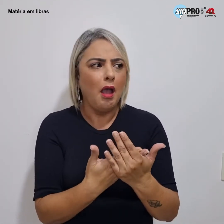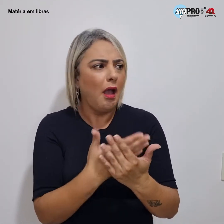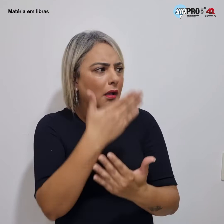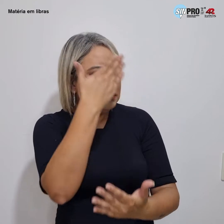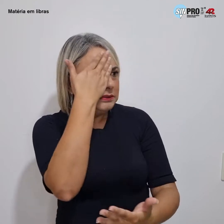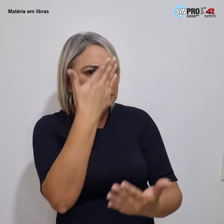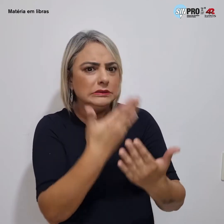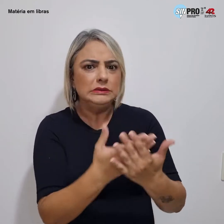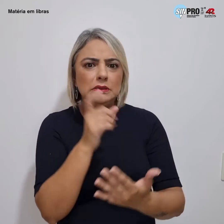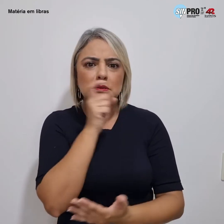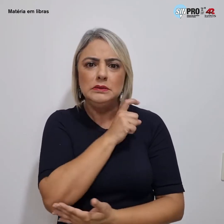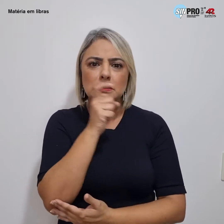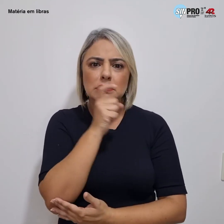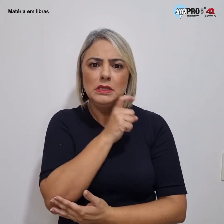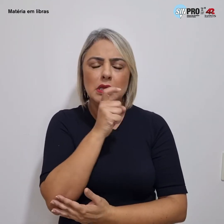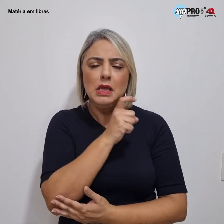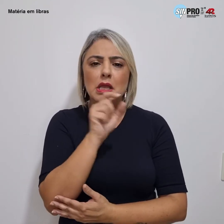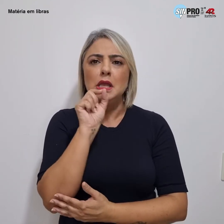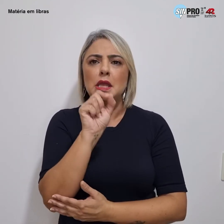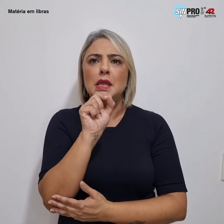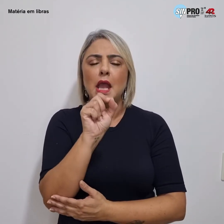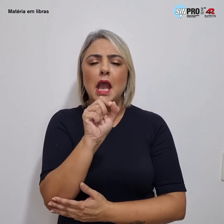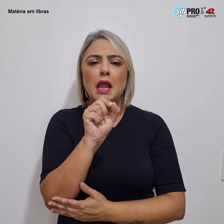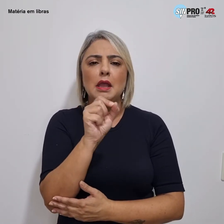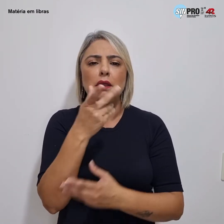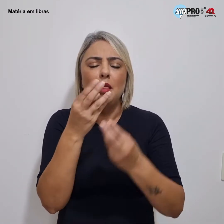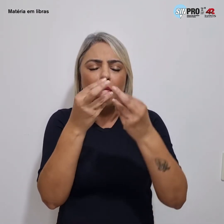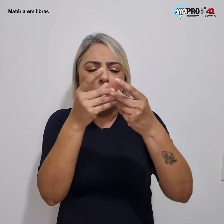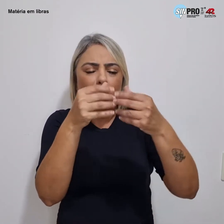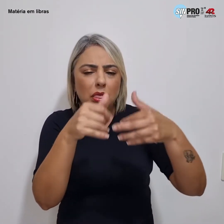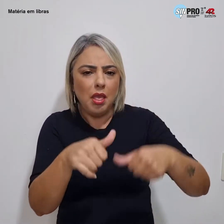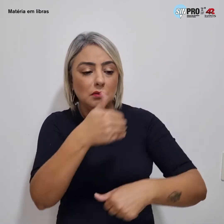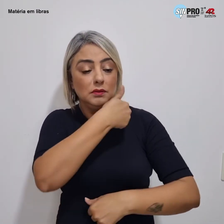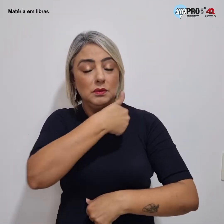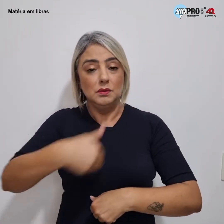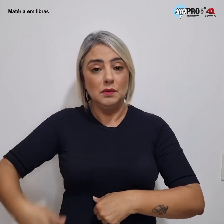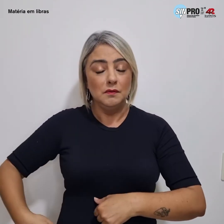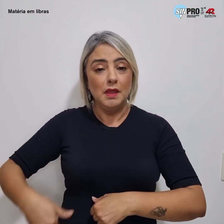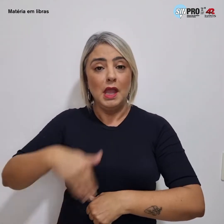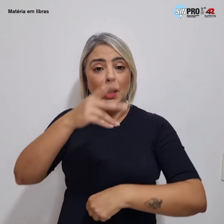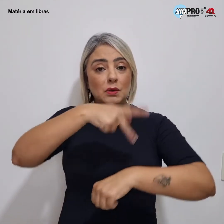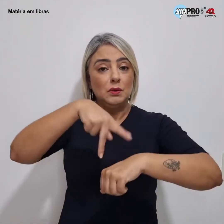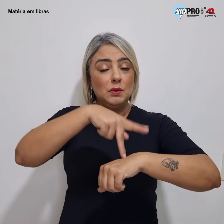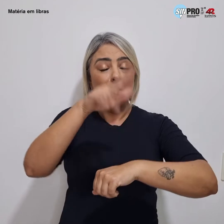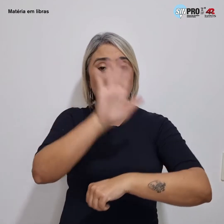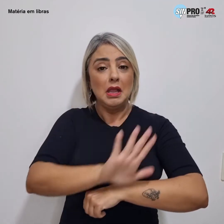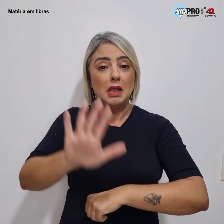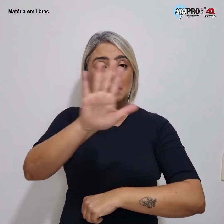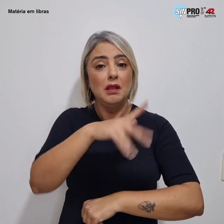falso reconhecimento e a impressão de que o desmonte do Estado Nacional é